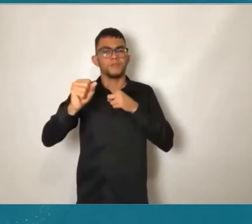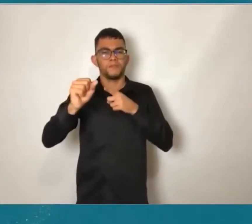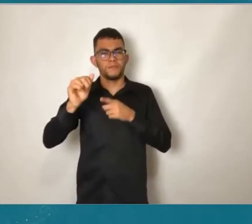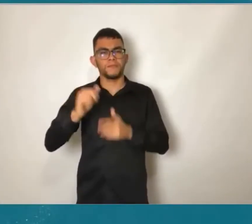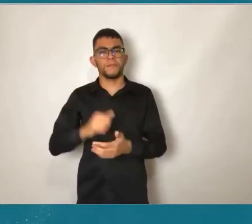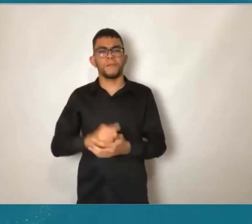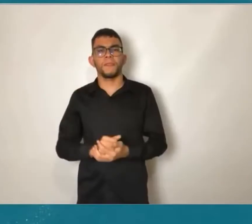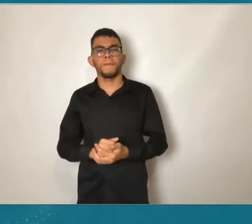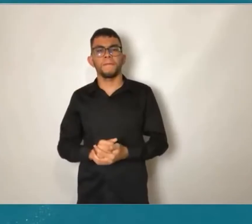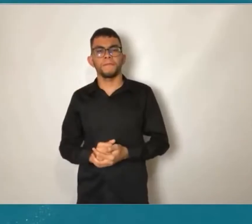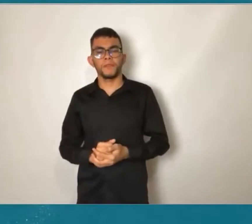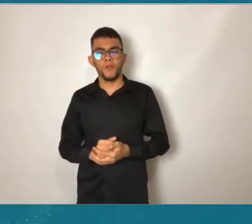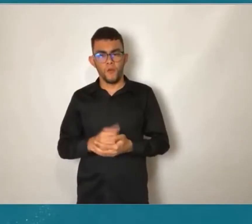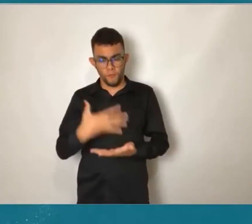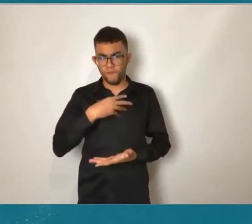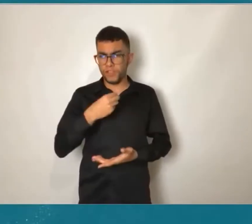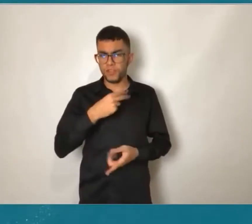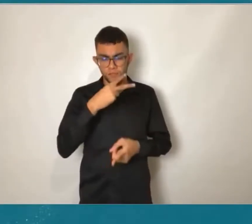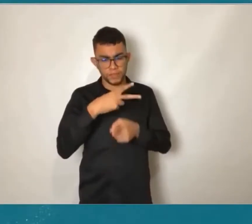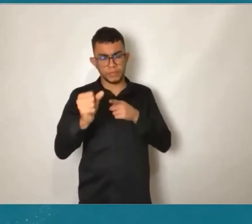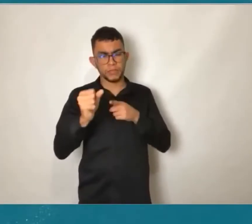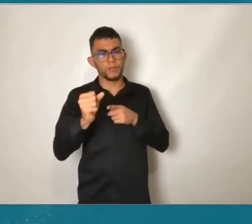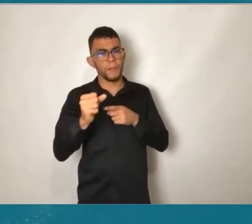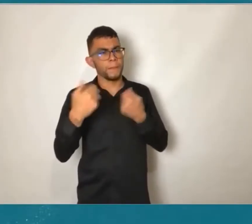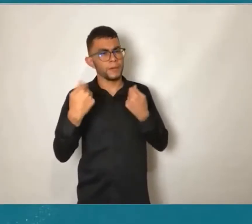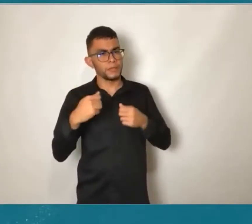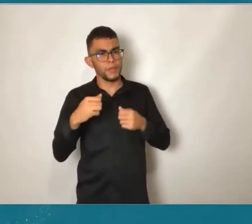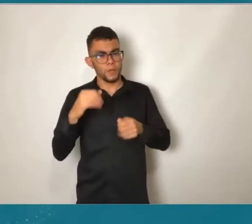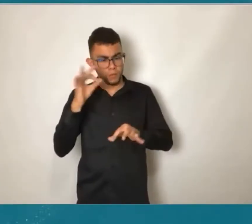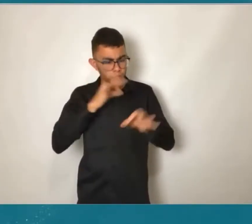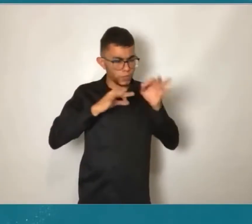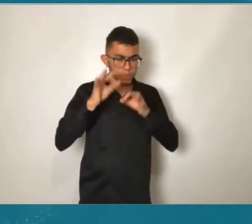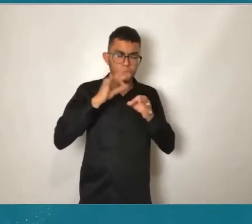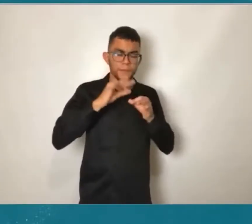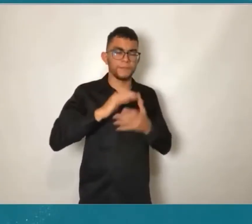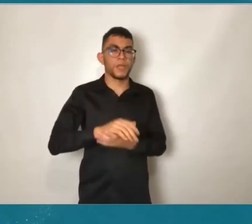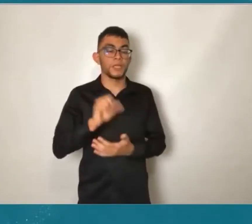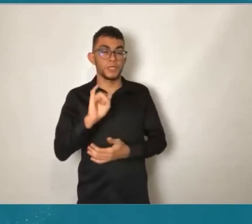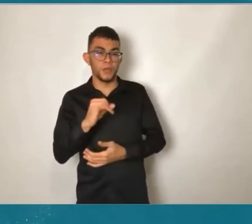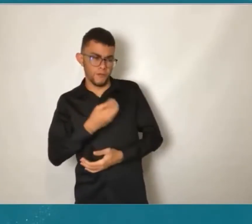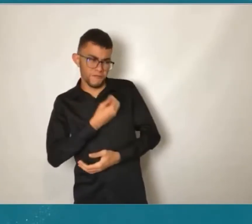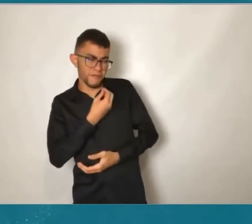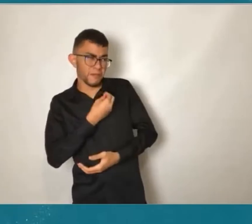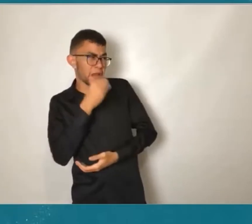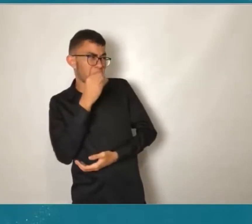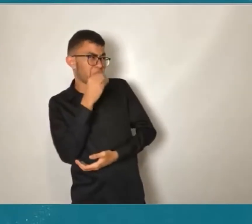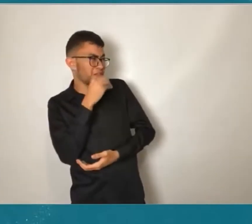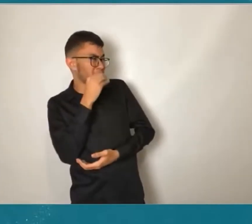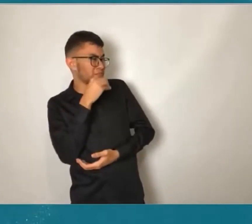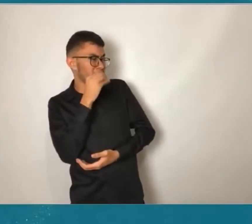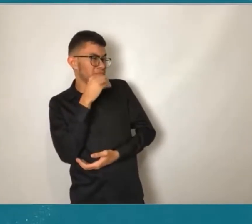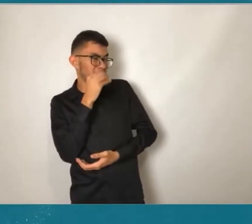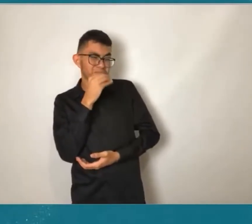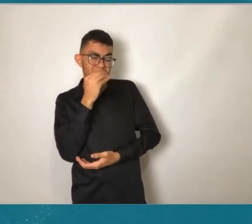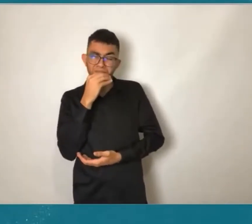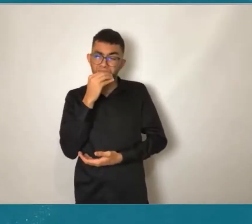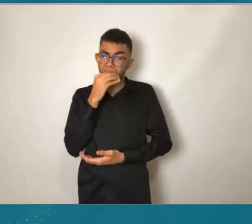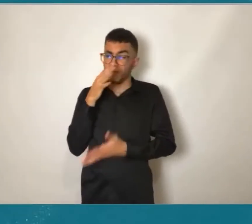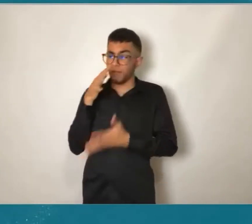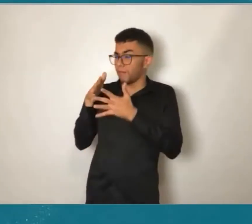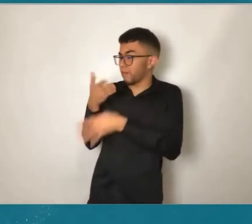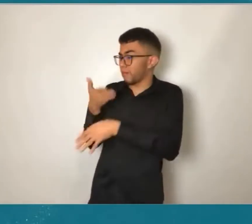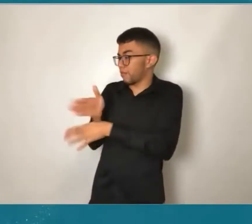O valor profético do livro de Salmos excedeu em muito do que eu imaginava. O